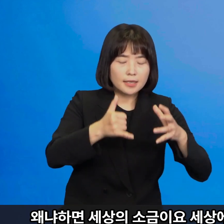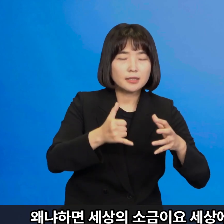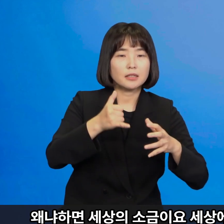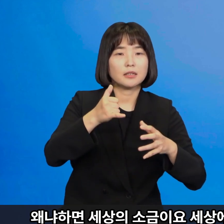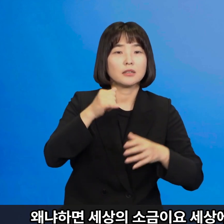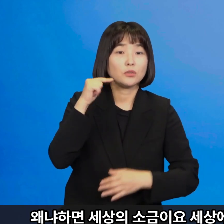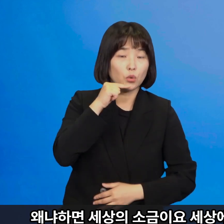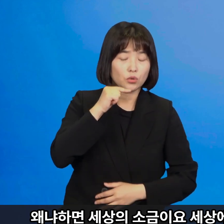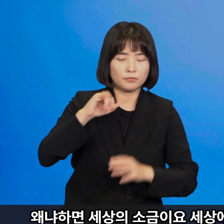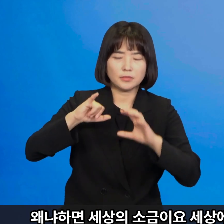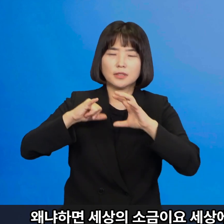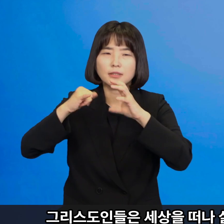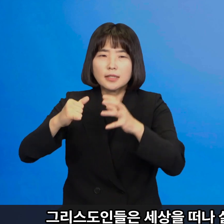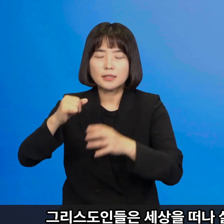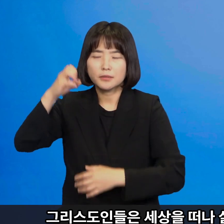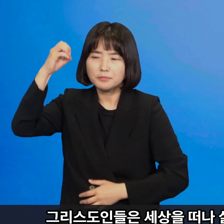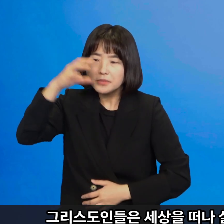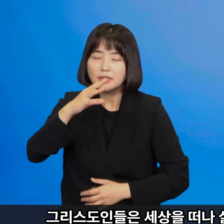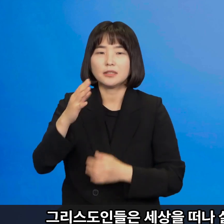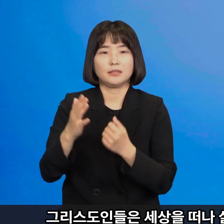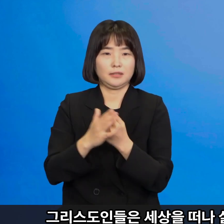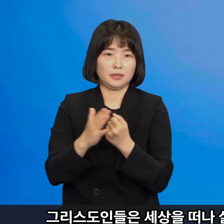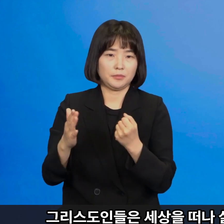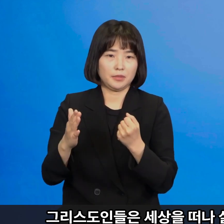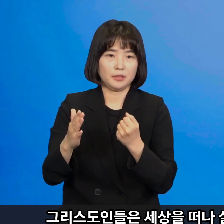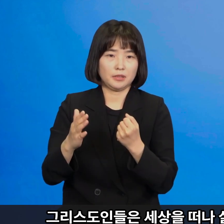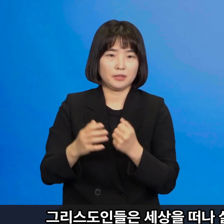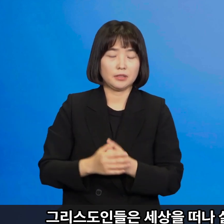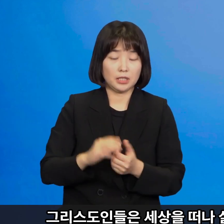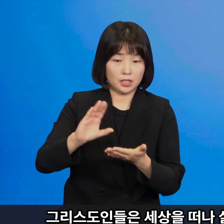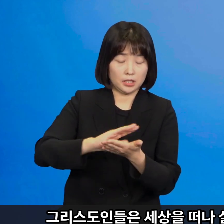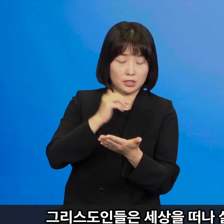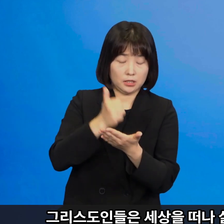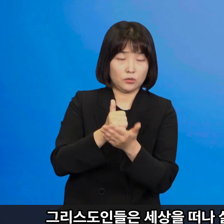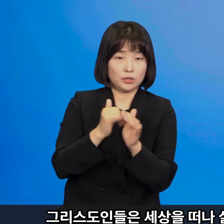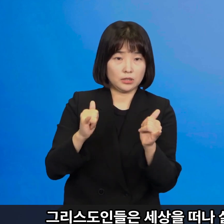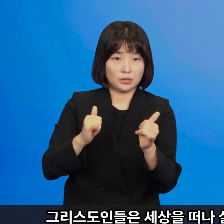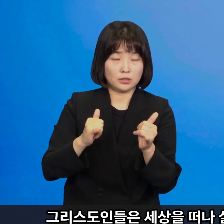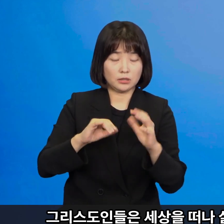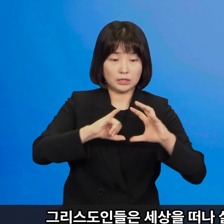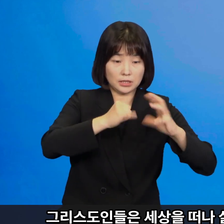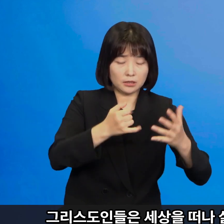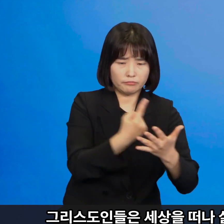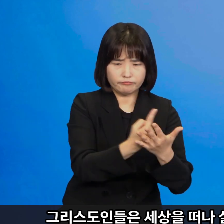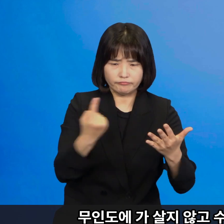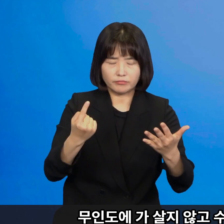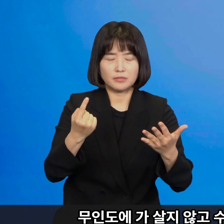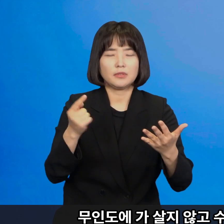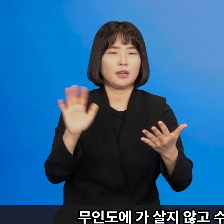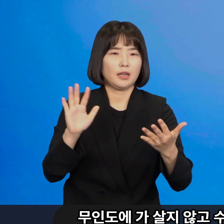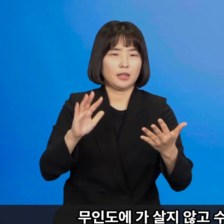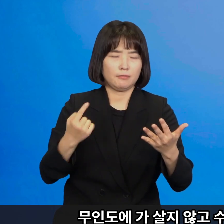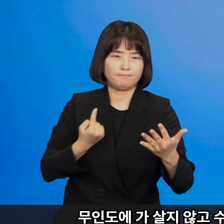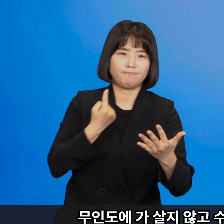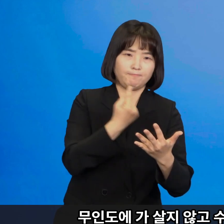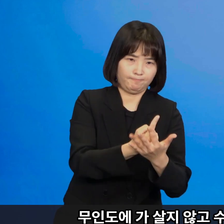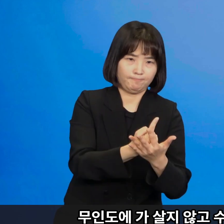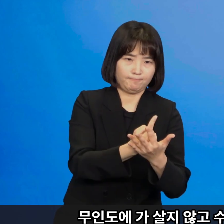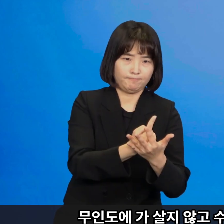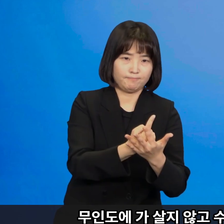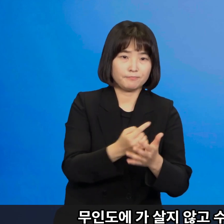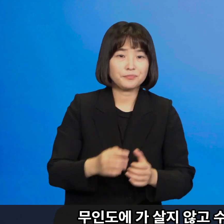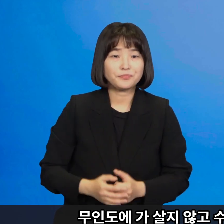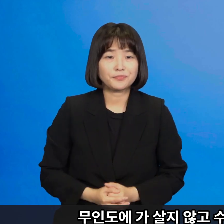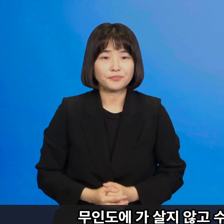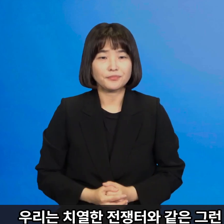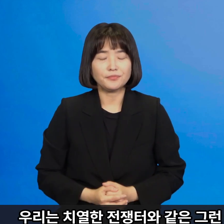빛이라고 말씀했기 때문에 그래요. 그리스도인들은 세상을 떠나 살지 않습니다. 도피하지 않습니다. 무인도에 가서 살지 않고